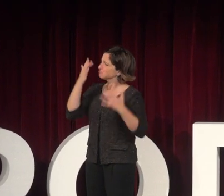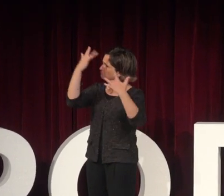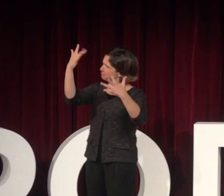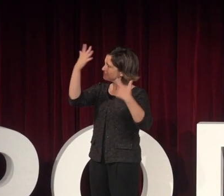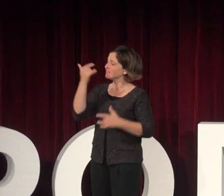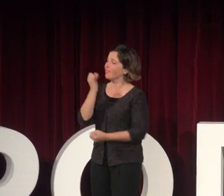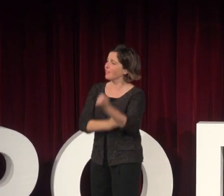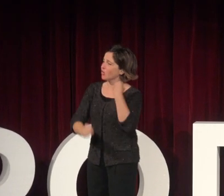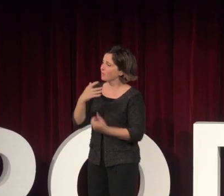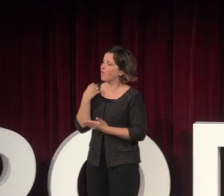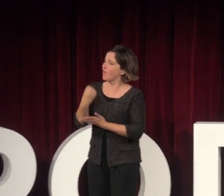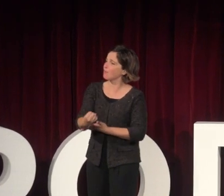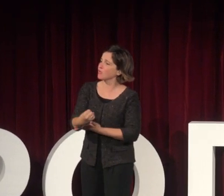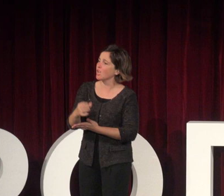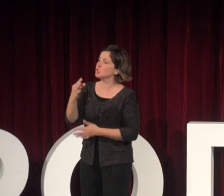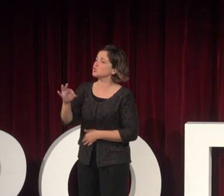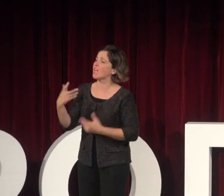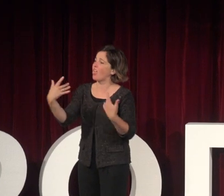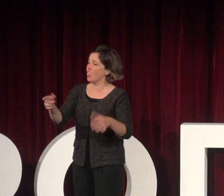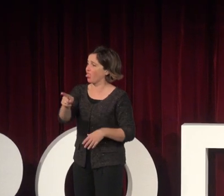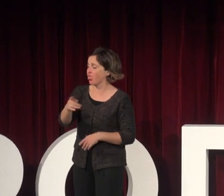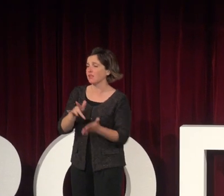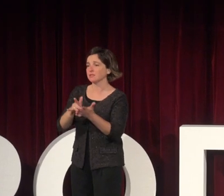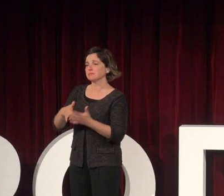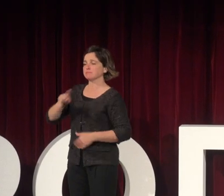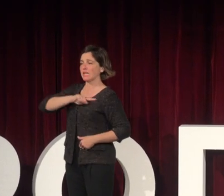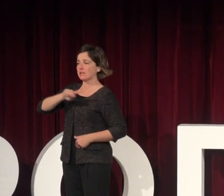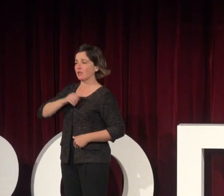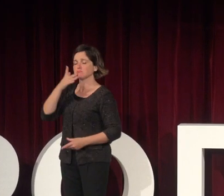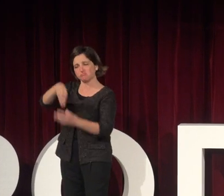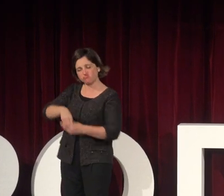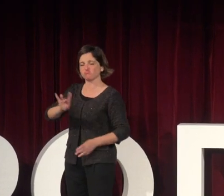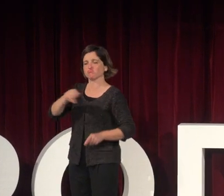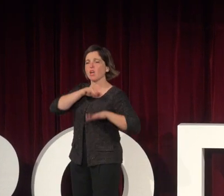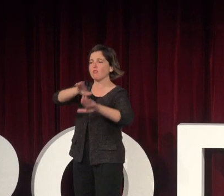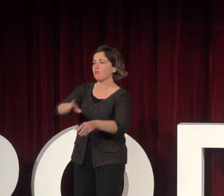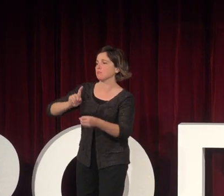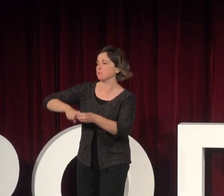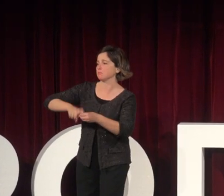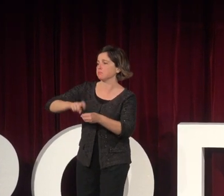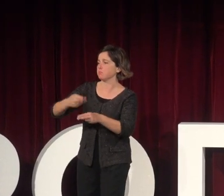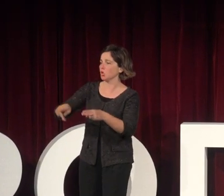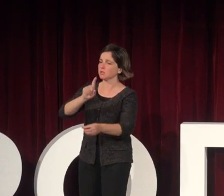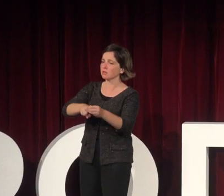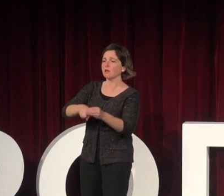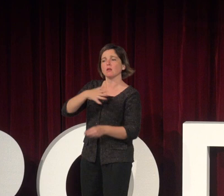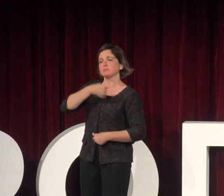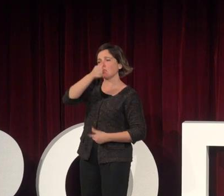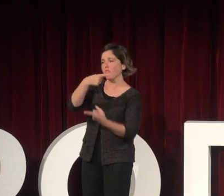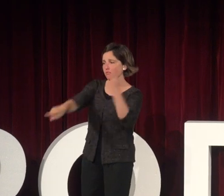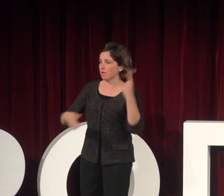y económicos que apoyaban a Susana Díaz, ver que había una militancia digna que les había dicho queremos un partido